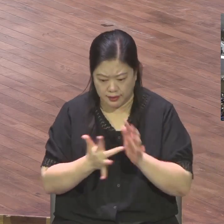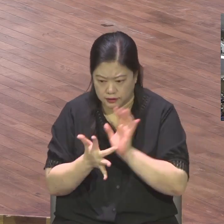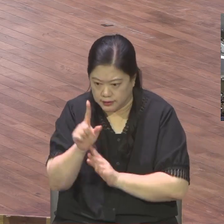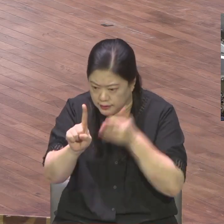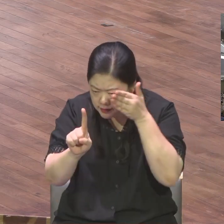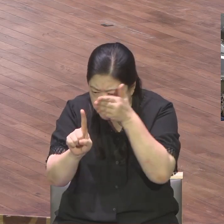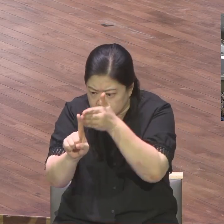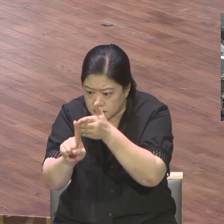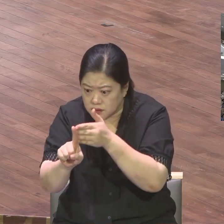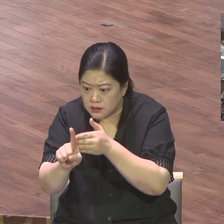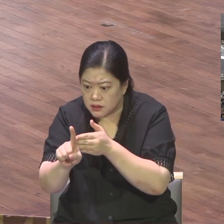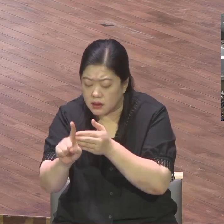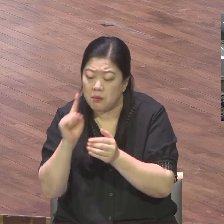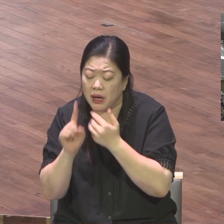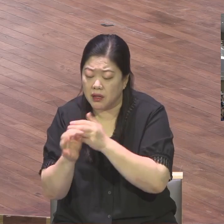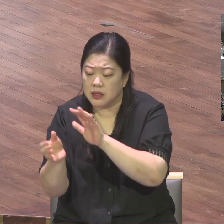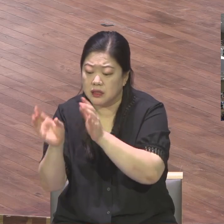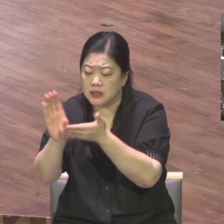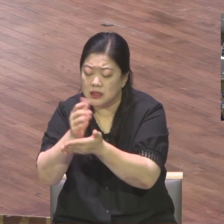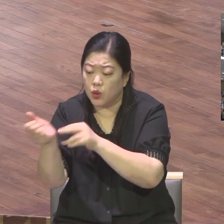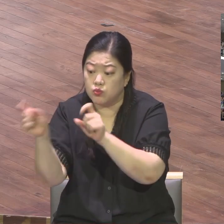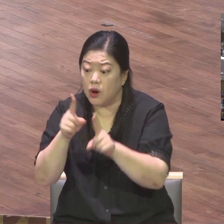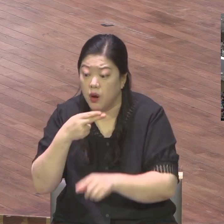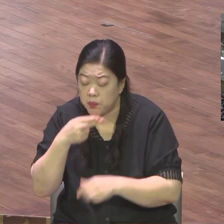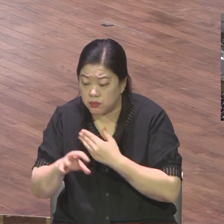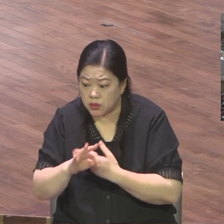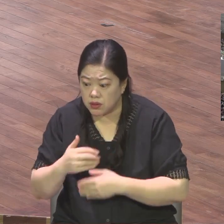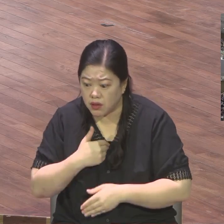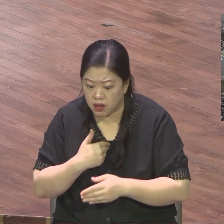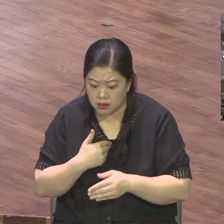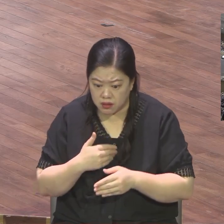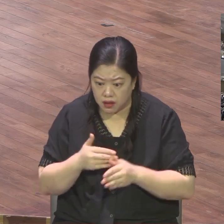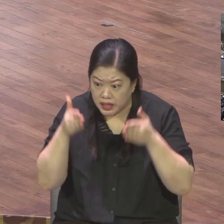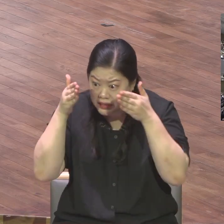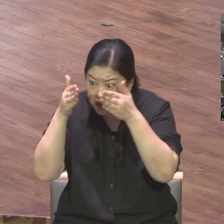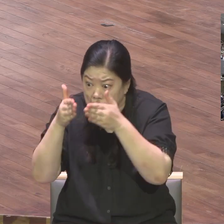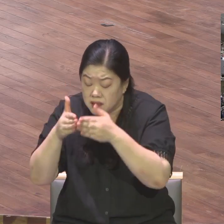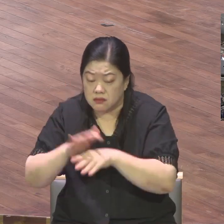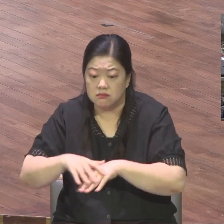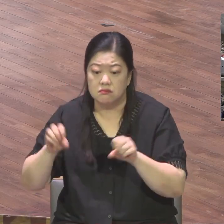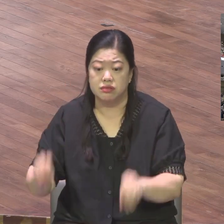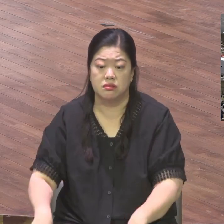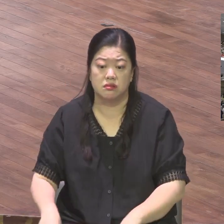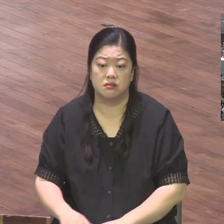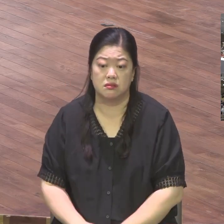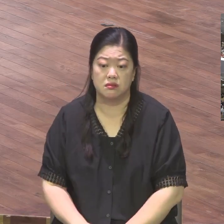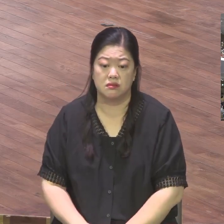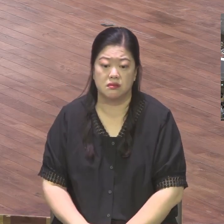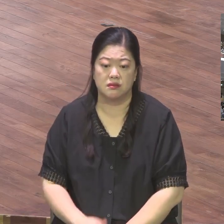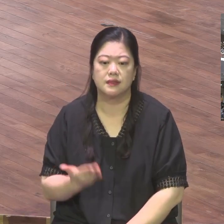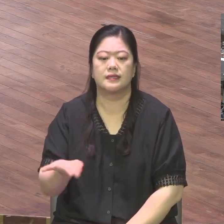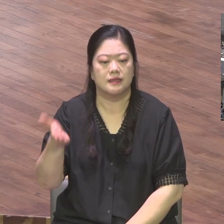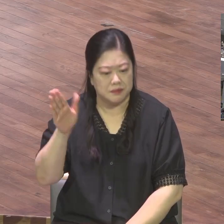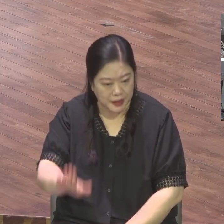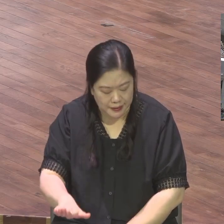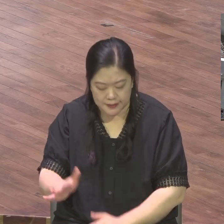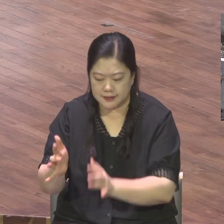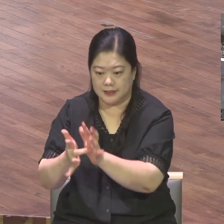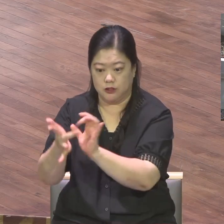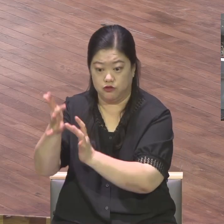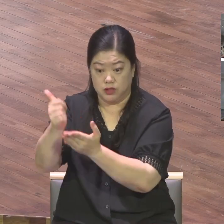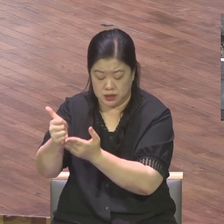그런데 20절로 22절에 보면 반전의 메시지가 전포되죠. 그러나 이제 그리스도께서 죽은 자